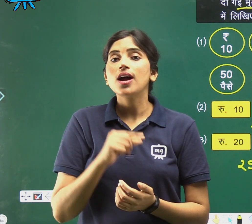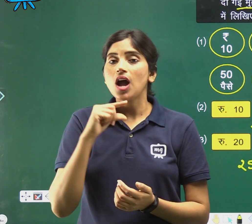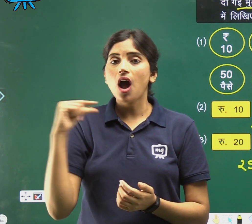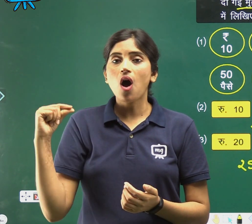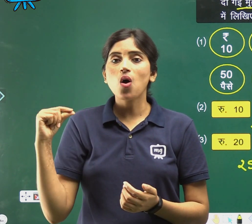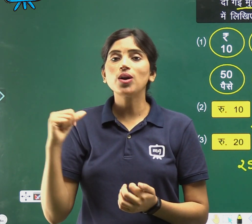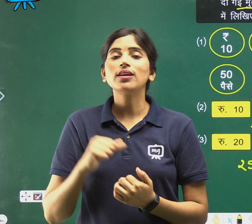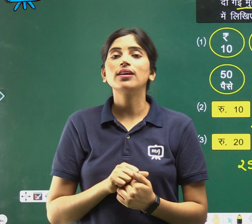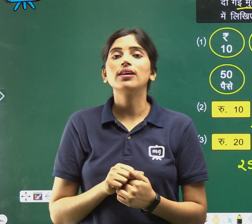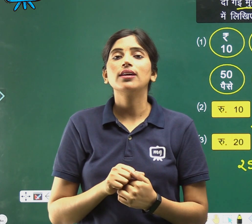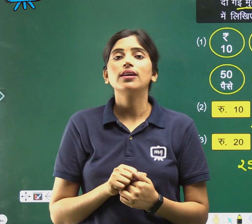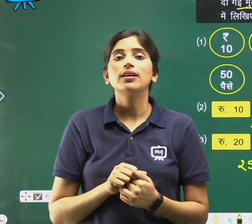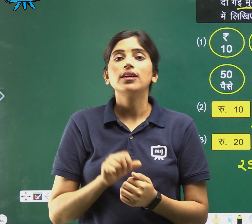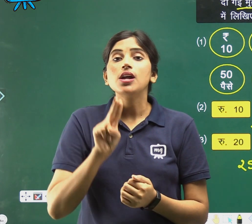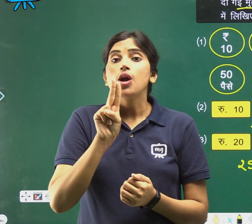और